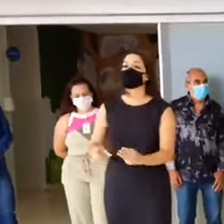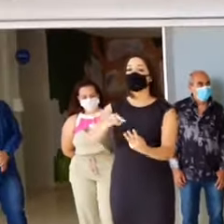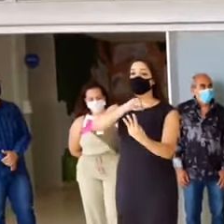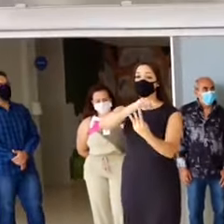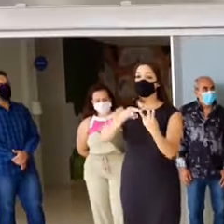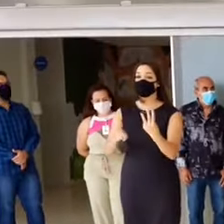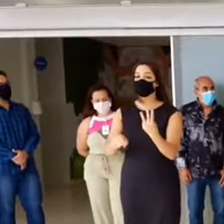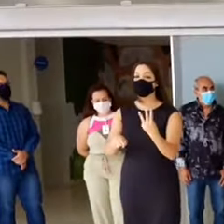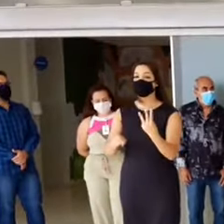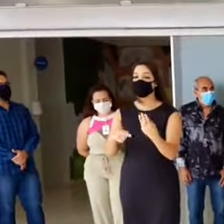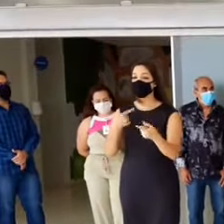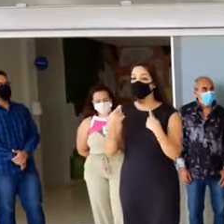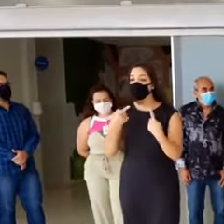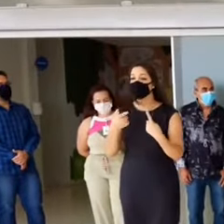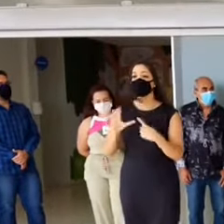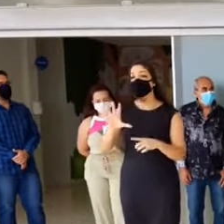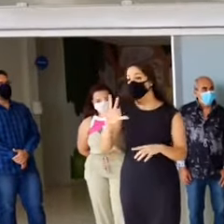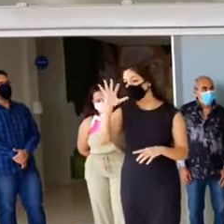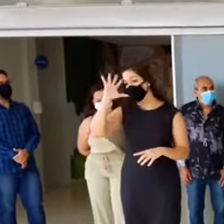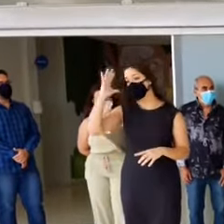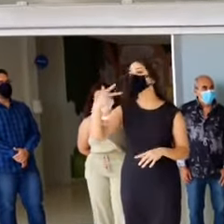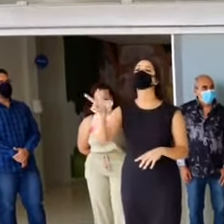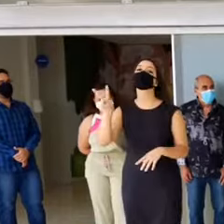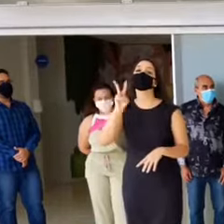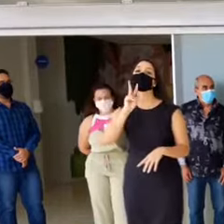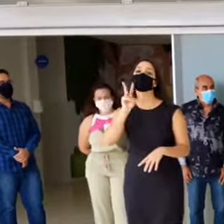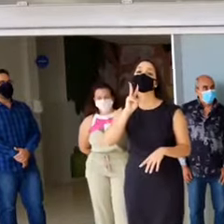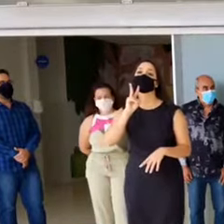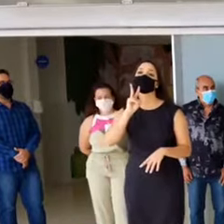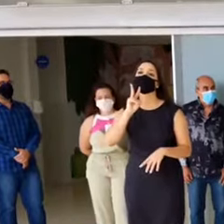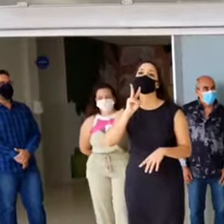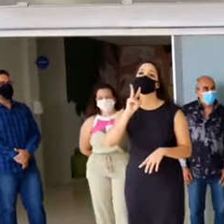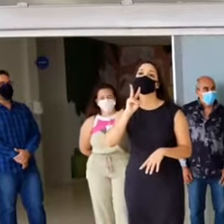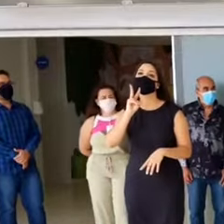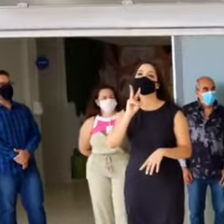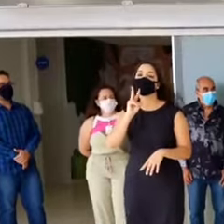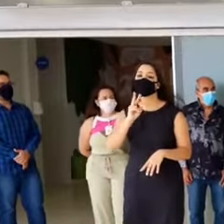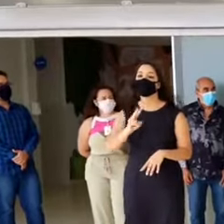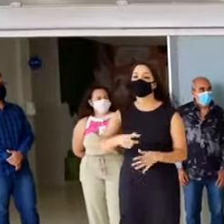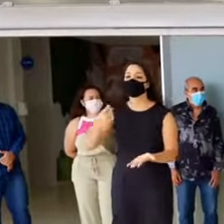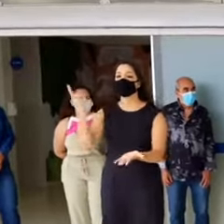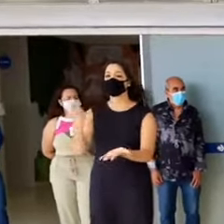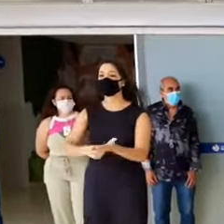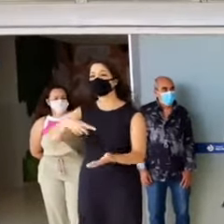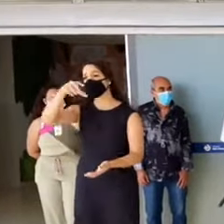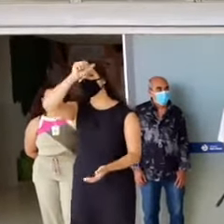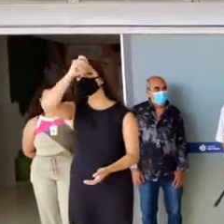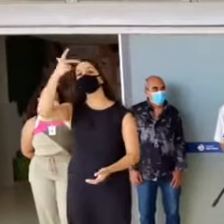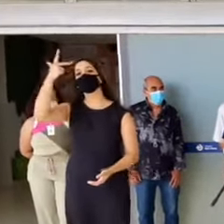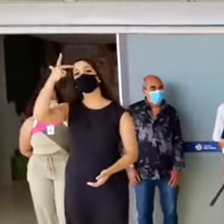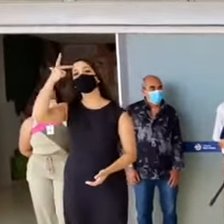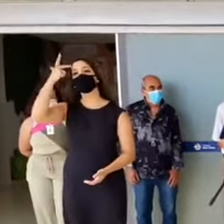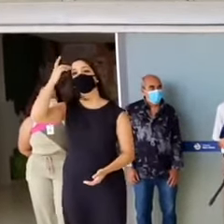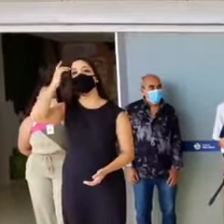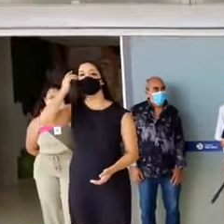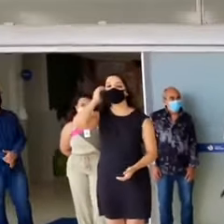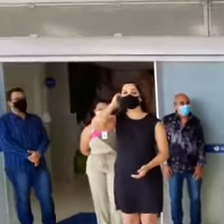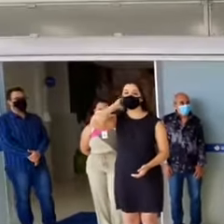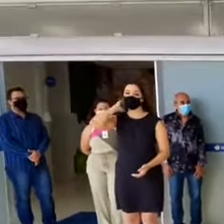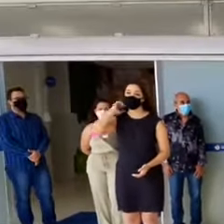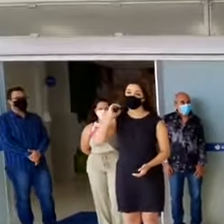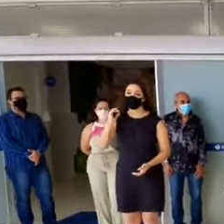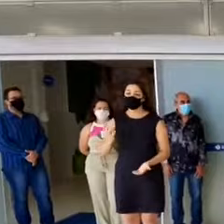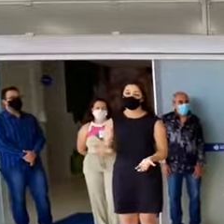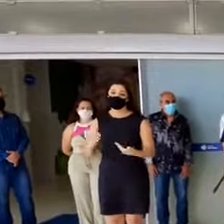três tomaram a decisão, na segunda-feira, de fazer um TAC com a prefeitura, nos